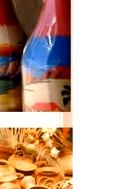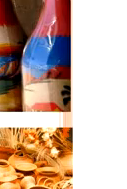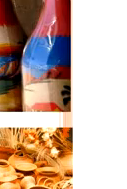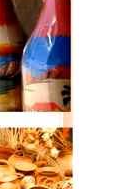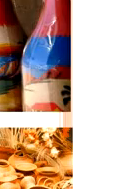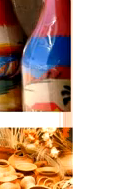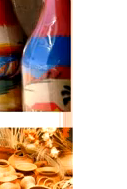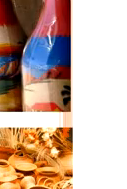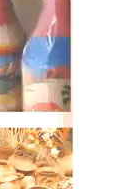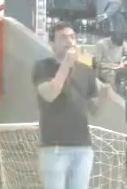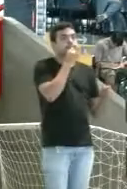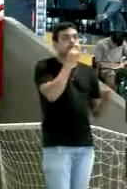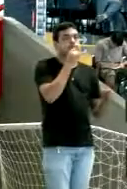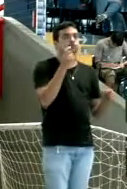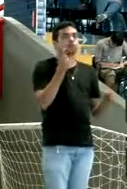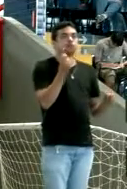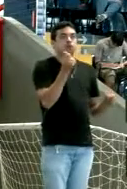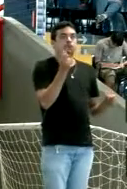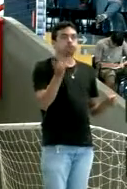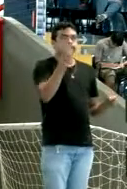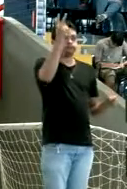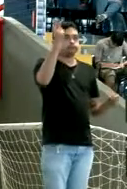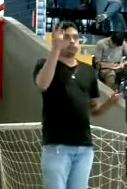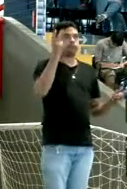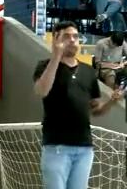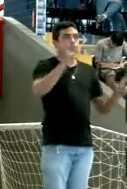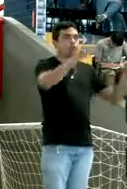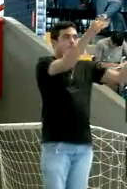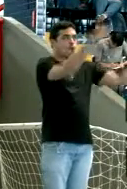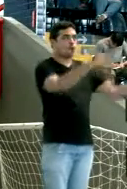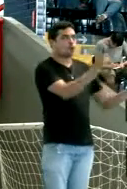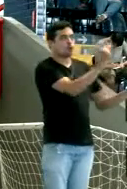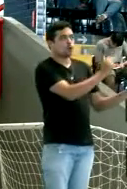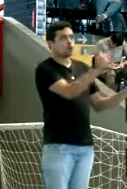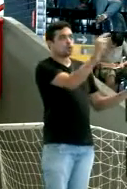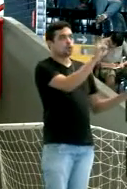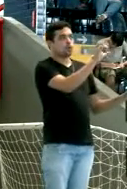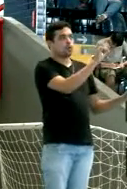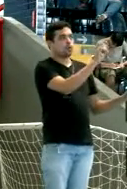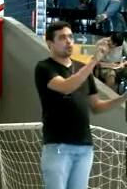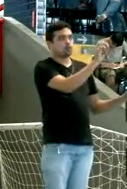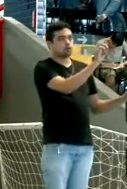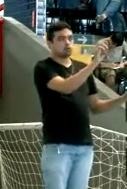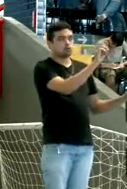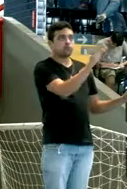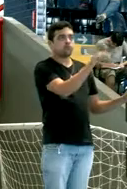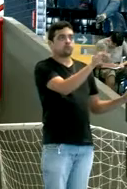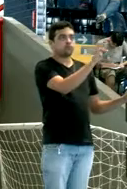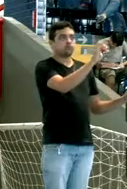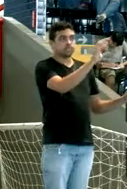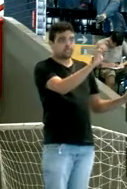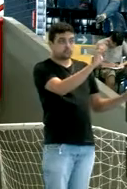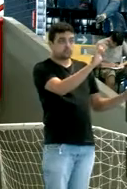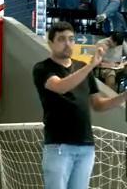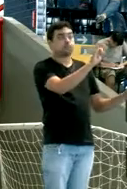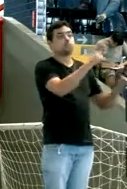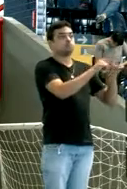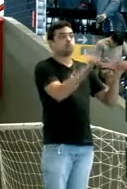Pode não ter o mesmo valor comercial de um quadro de Leonardo da Vinci, mas é